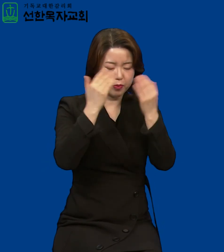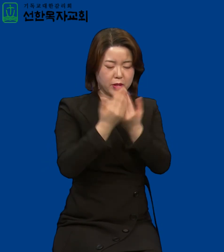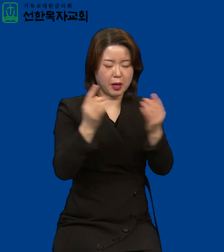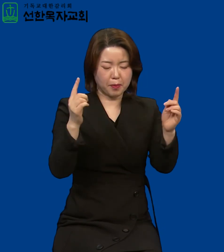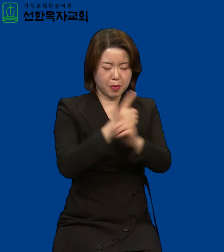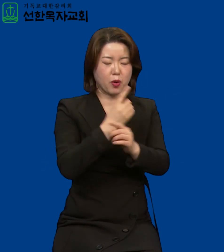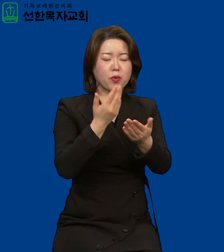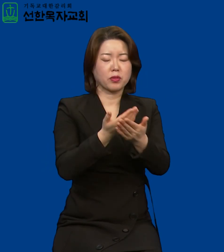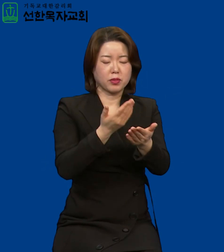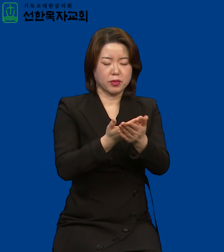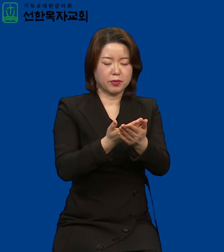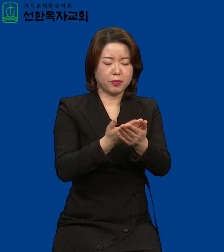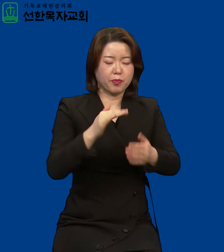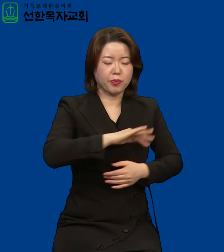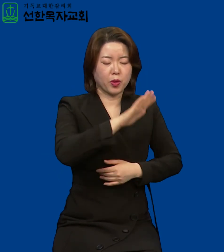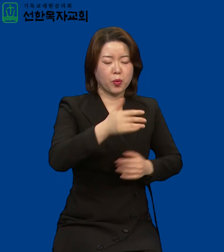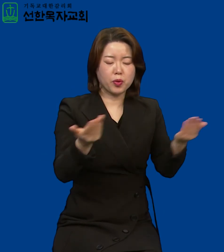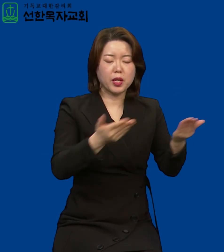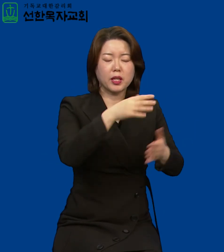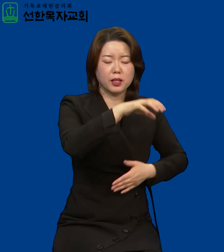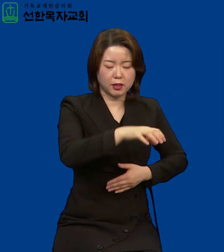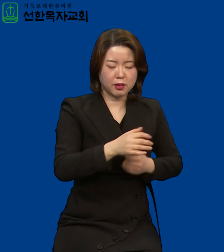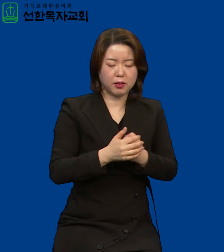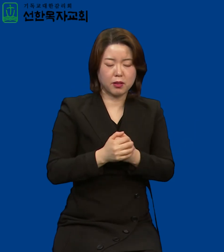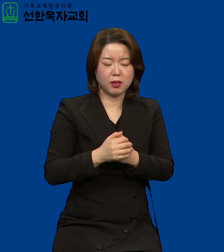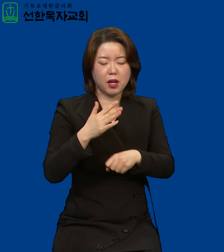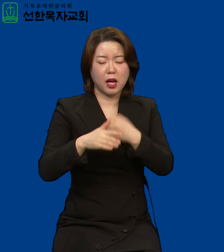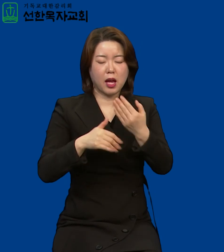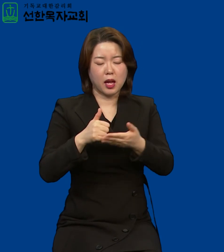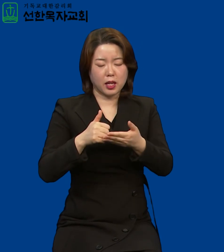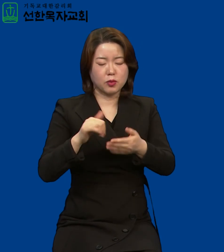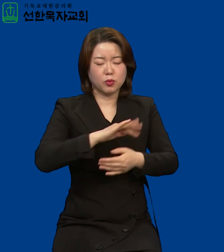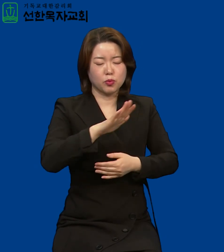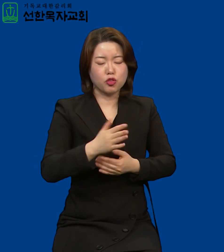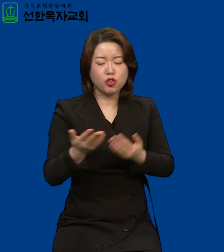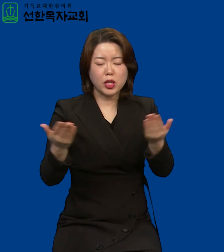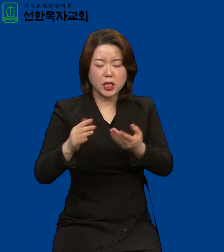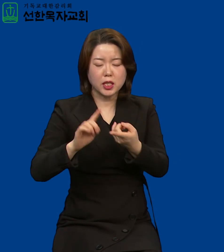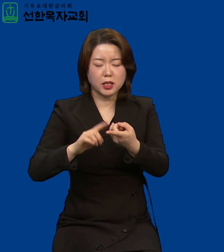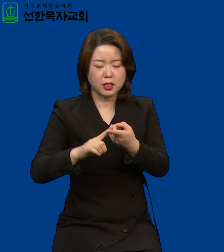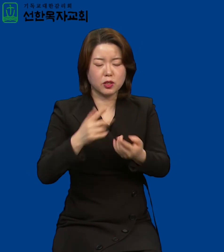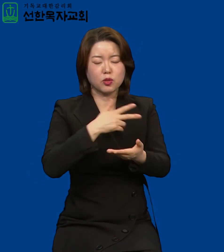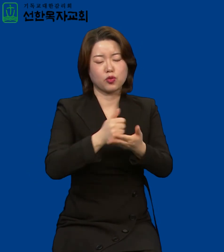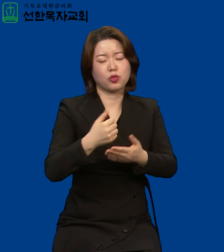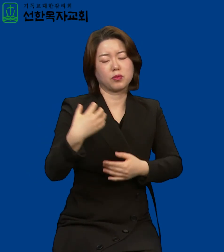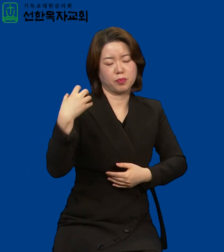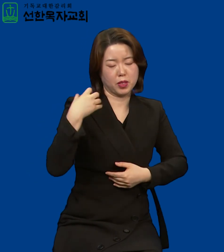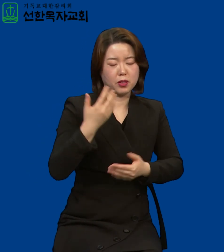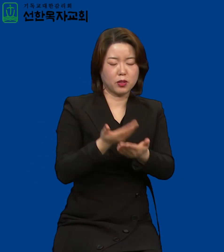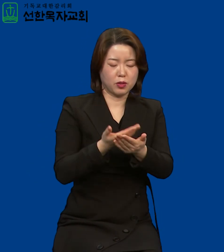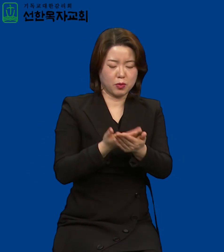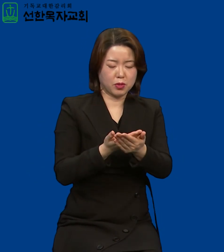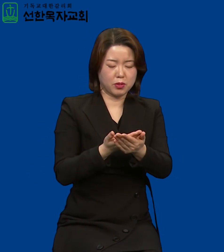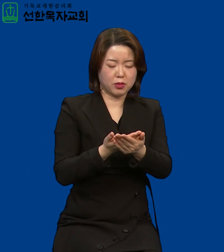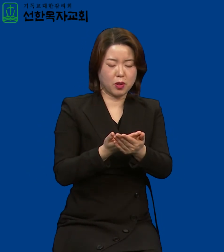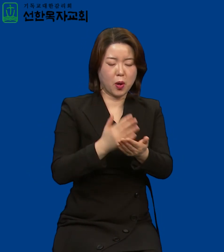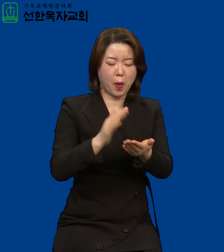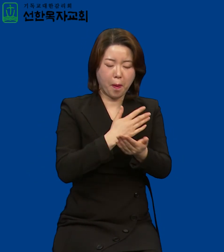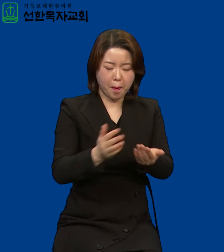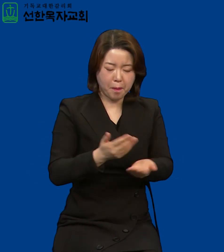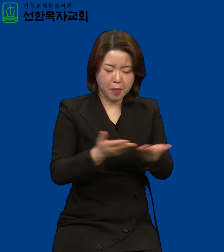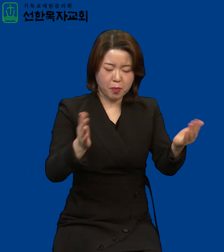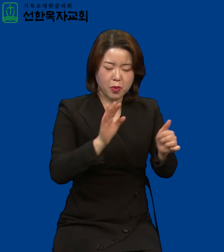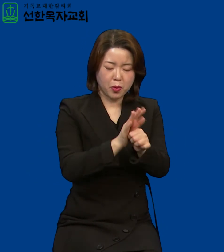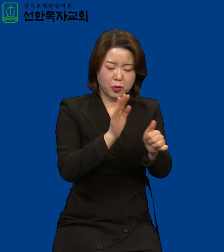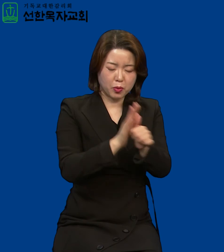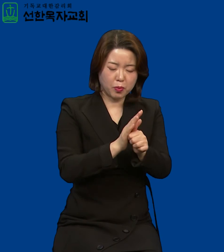고쳐주소서. 우리의 일터, 하나님 우리의 생업을 주님이 책임져 주소서. 베풀고